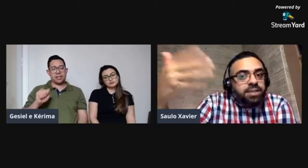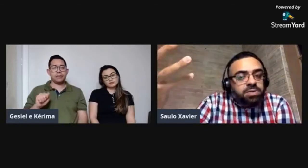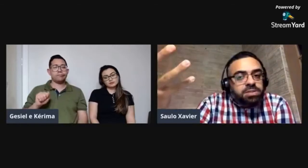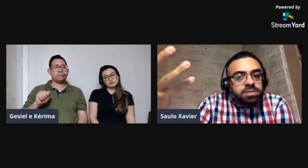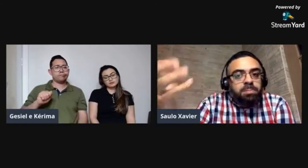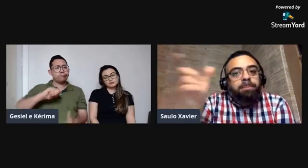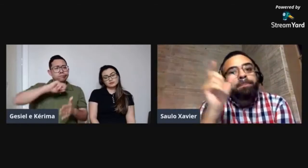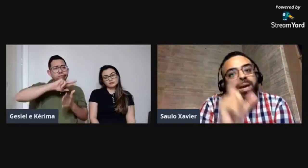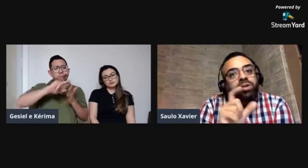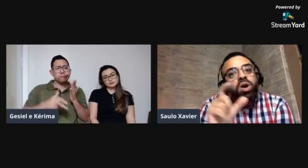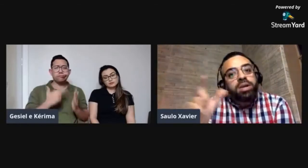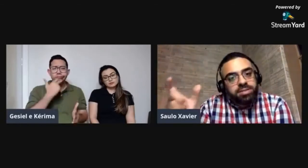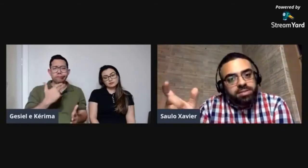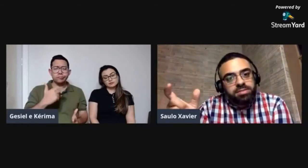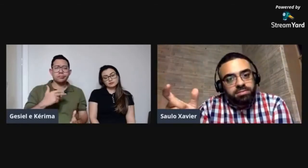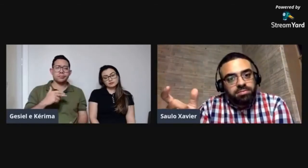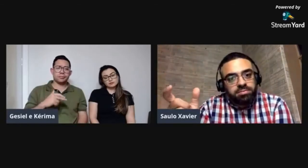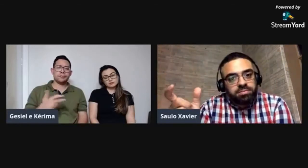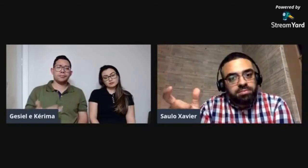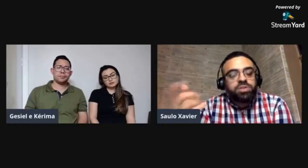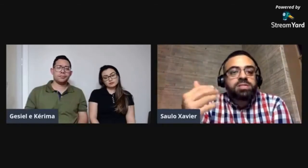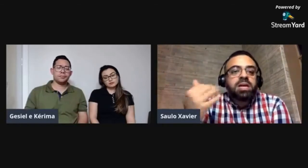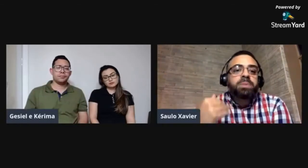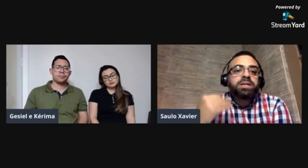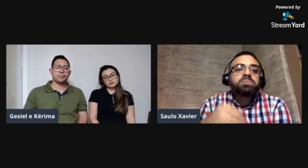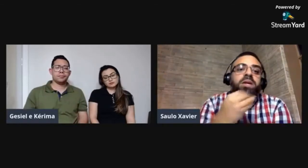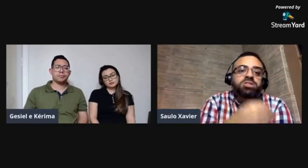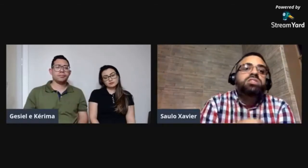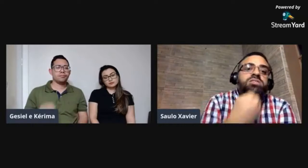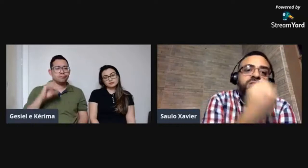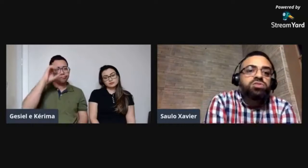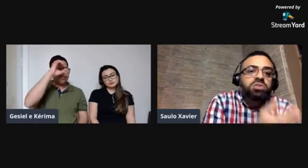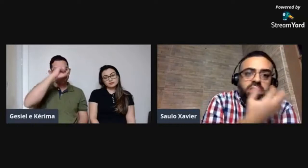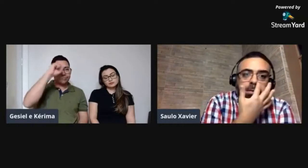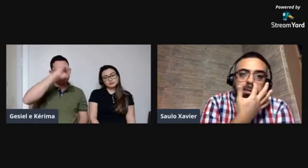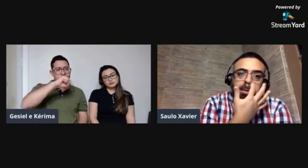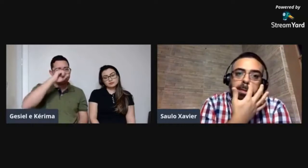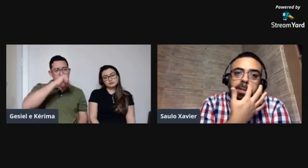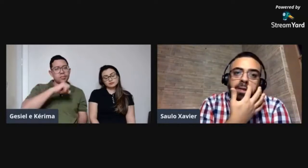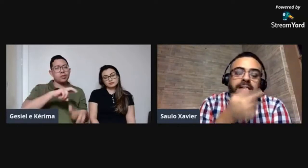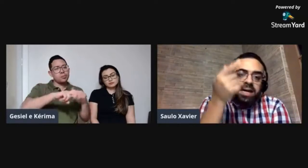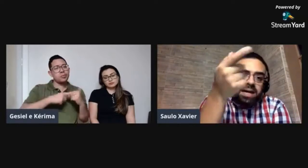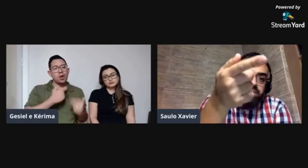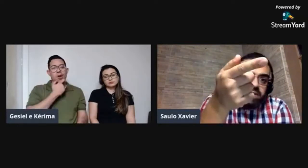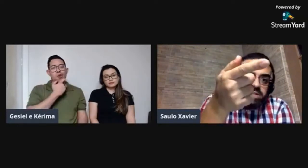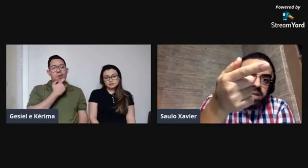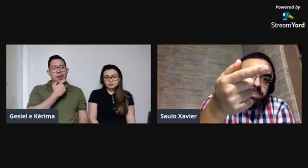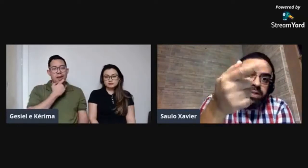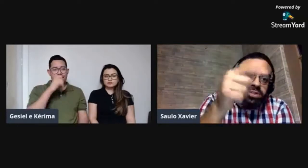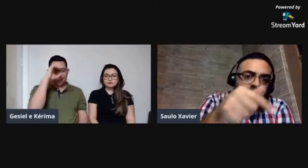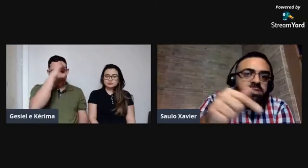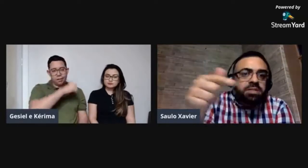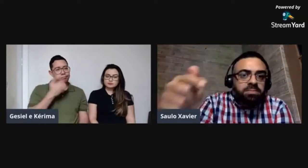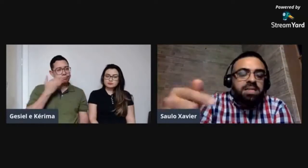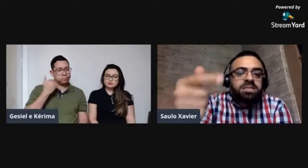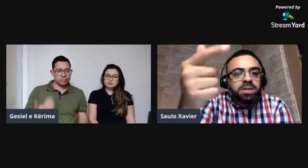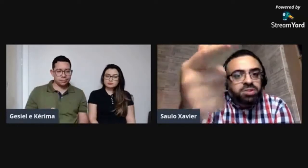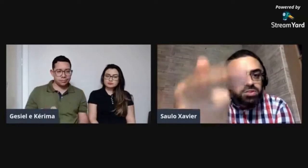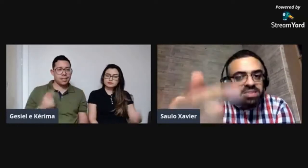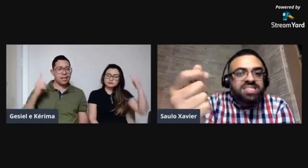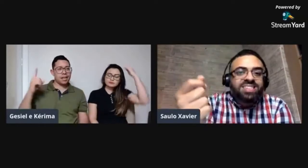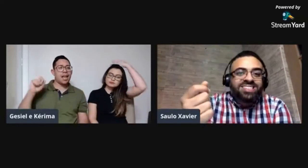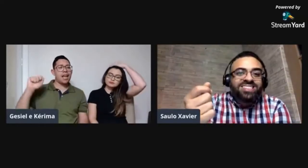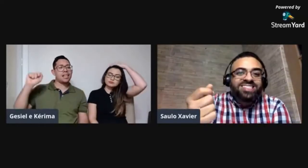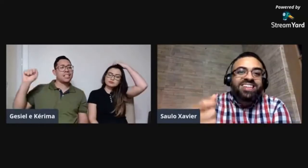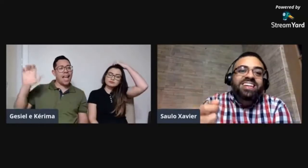Várias línguas menores você aprende a partir de, às vezes, outra língua. Na África, você aprende línguas tribais a